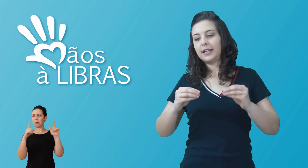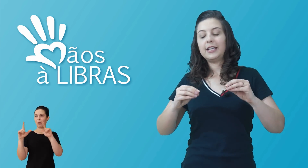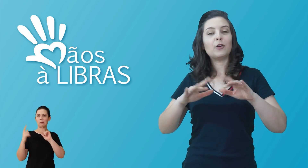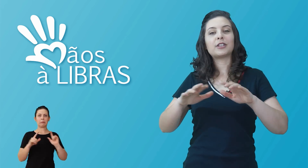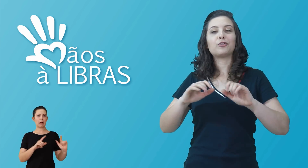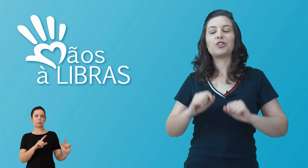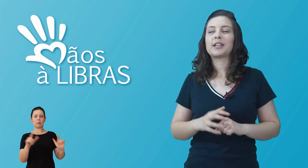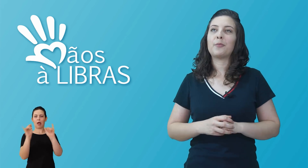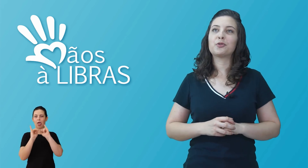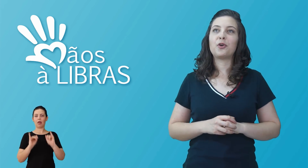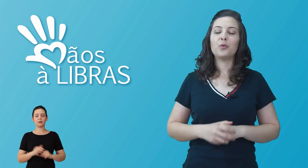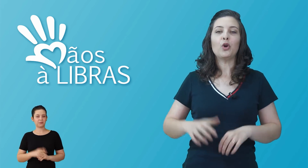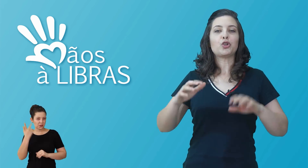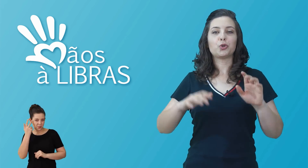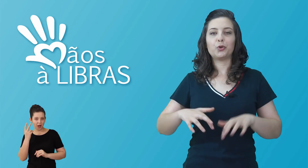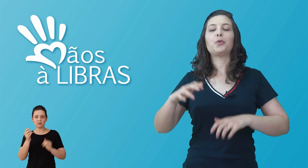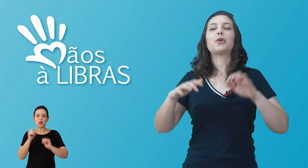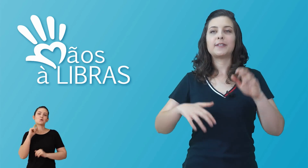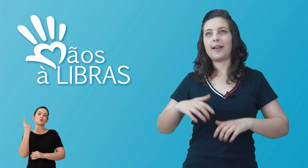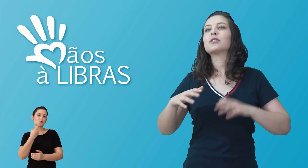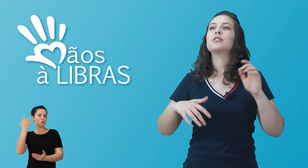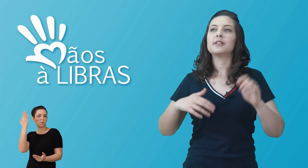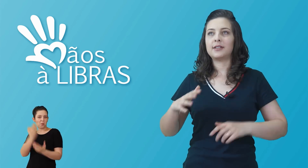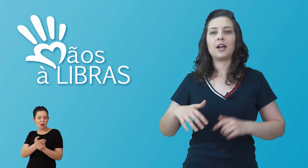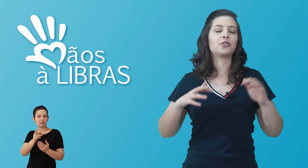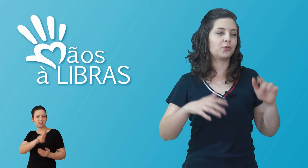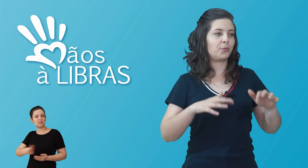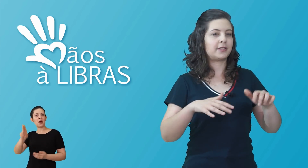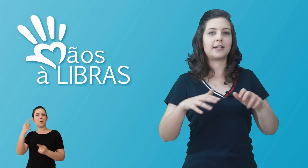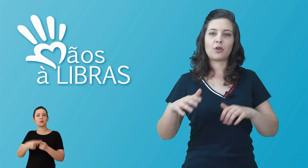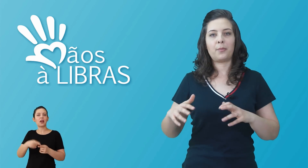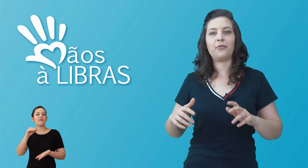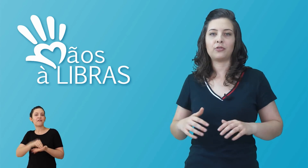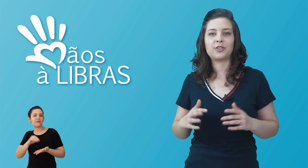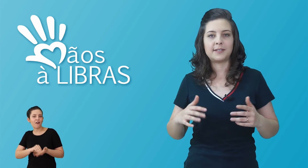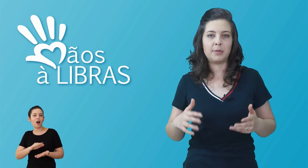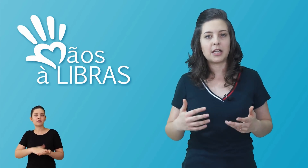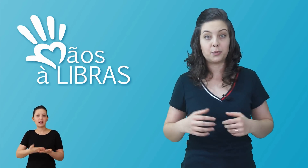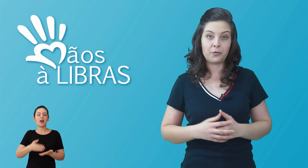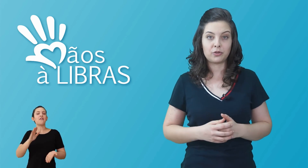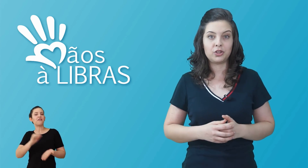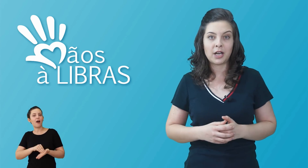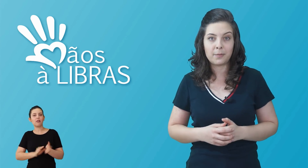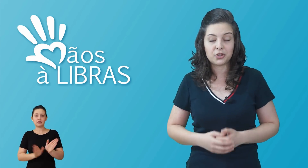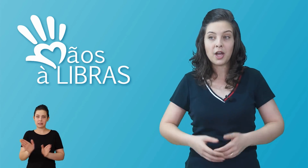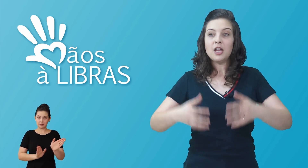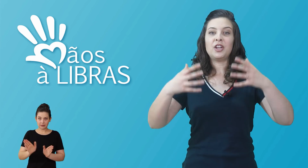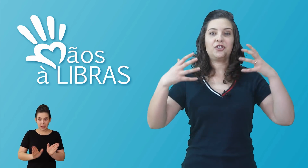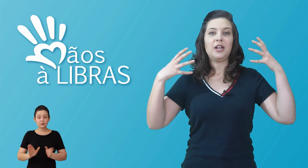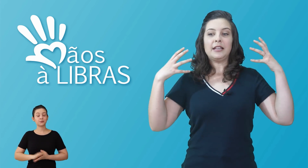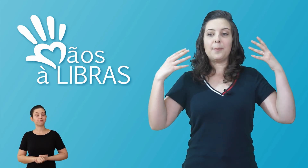Falta, assim, e outra notícia que é muito comum: surdo processo a universidade, surdo processo a escola por falta de acessibilidade, por falta de